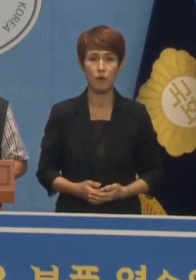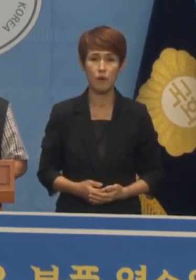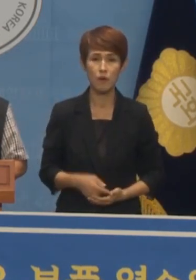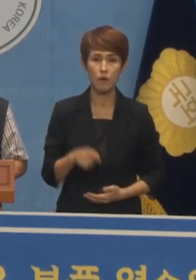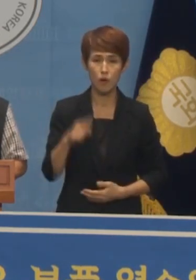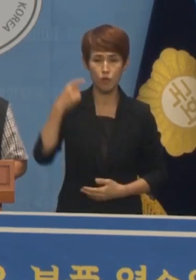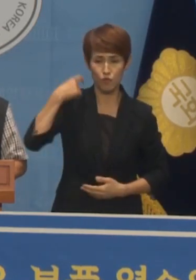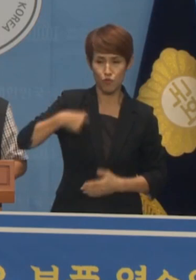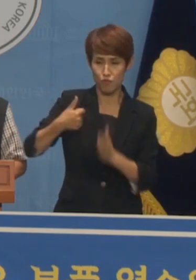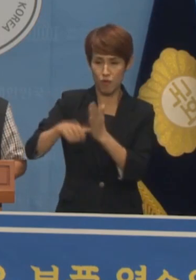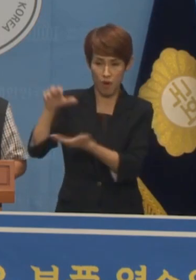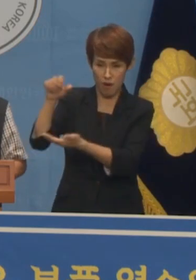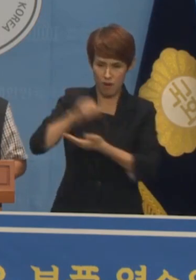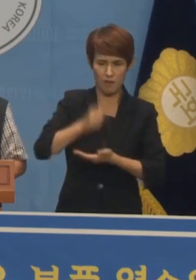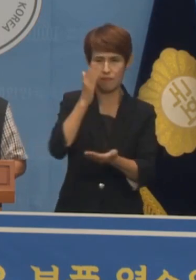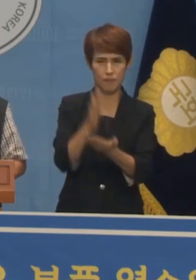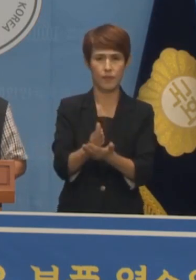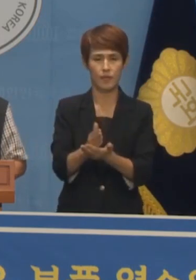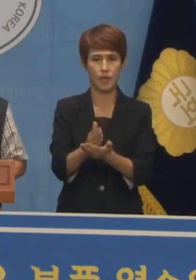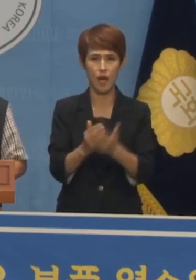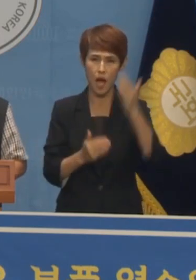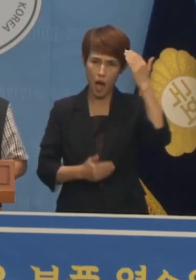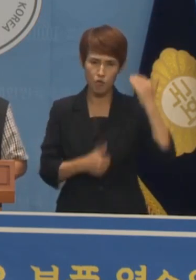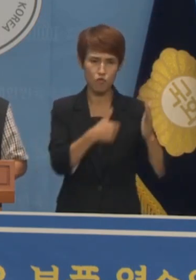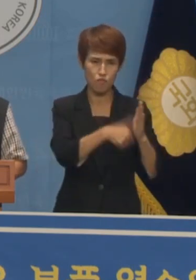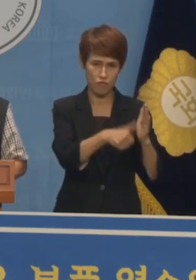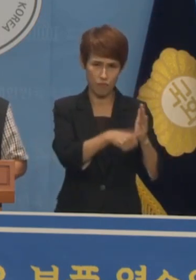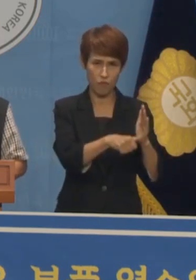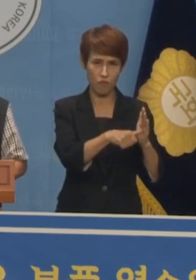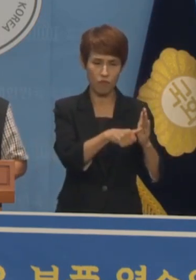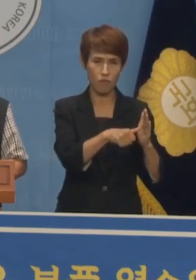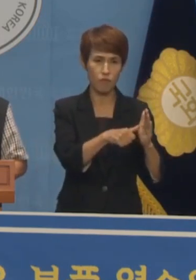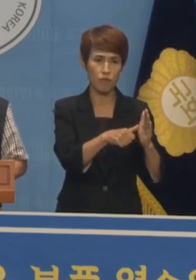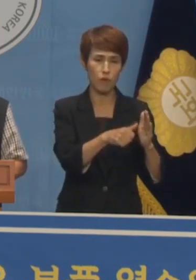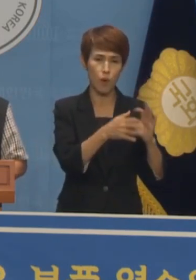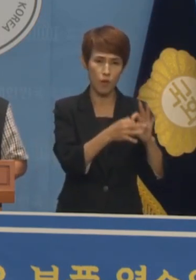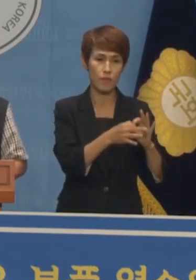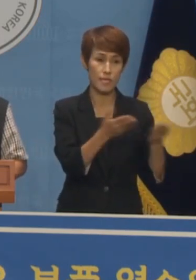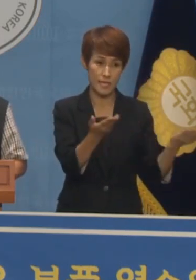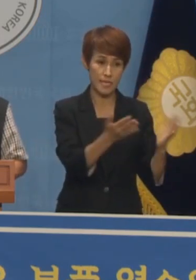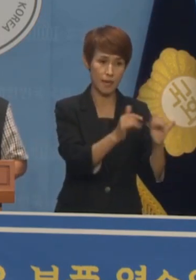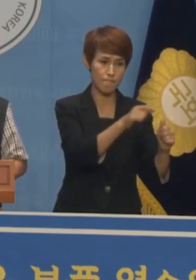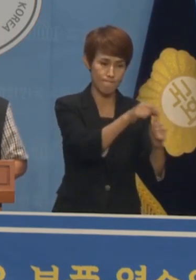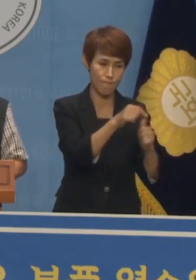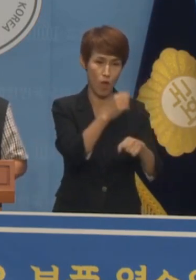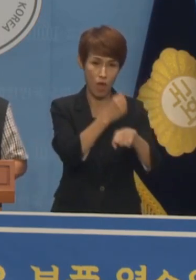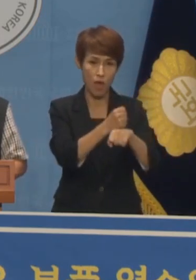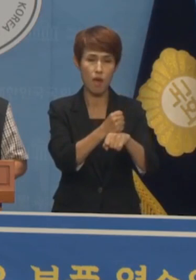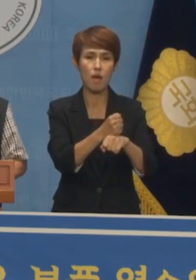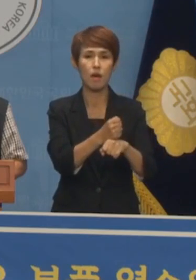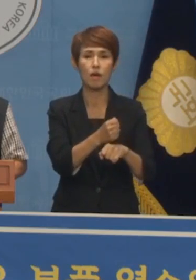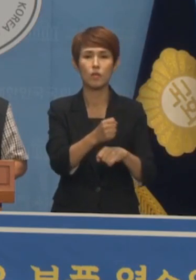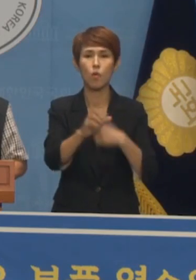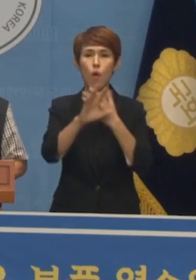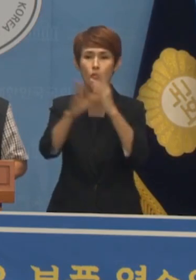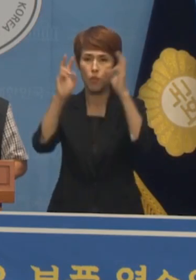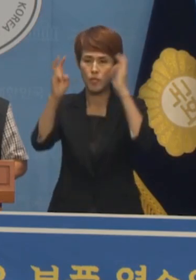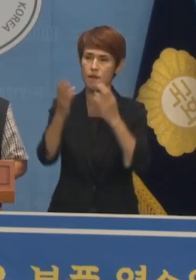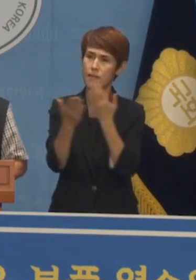중국산 부품 수입을 중단하고 한국 부품사의 인원충원과 설비 확충을 외국 기업에